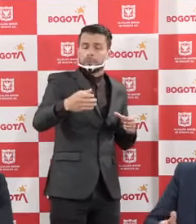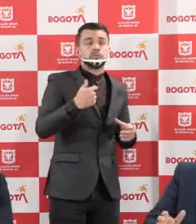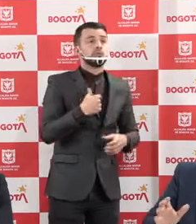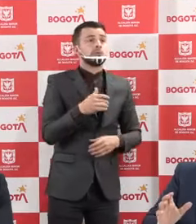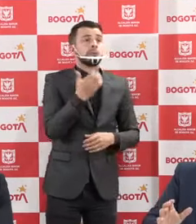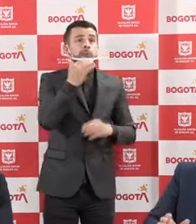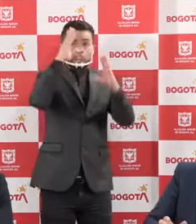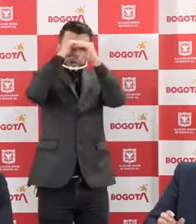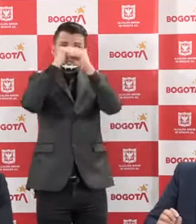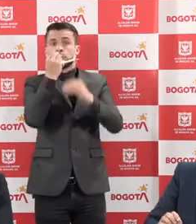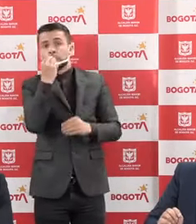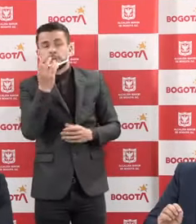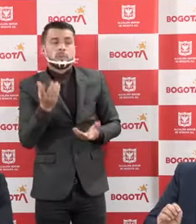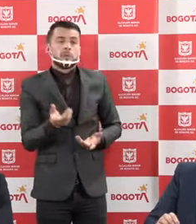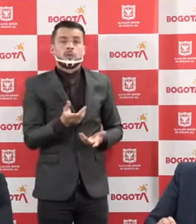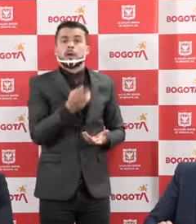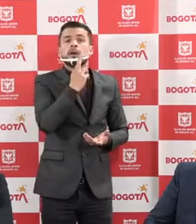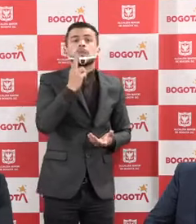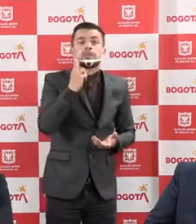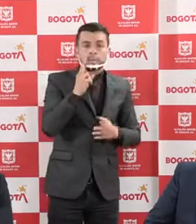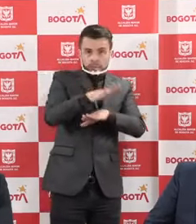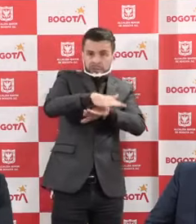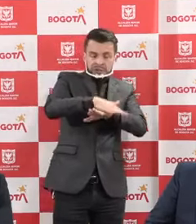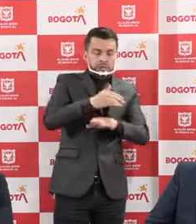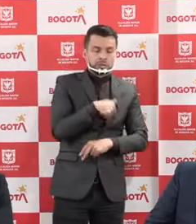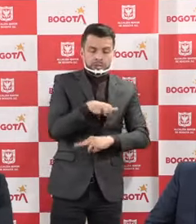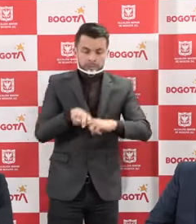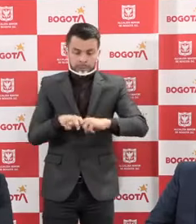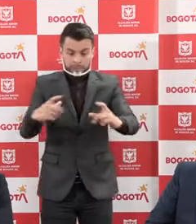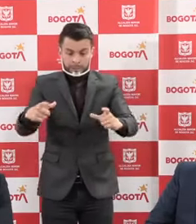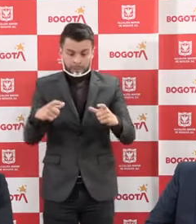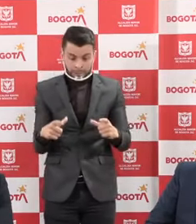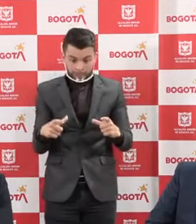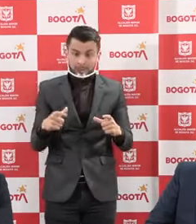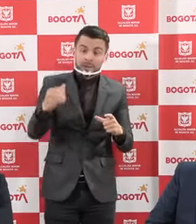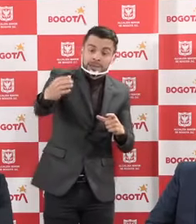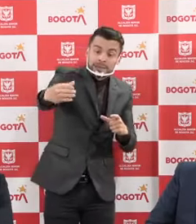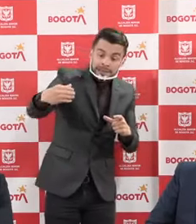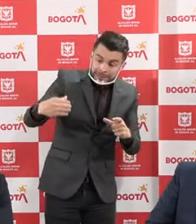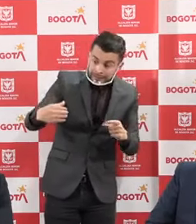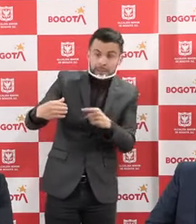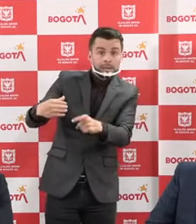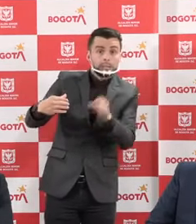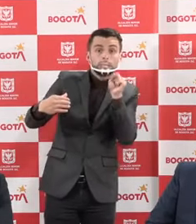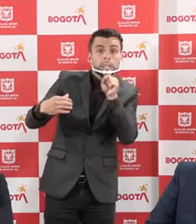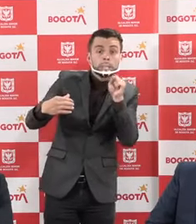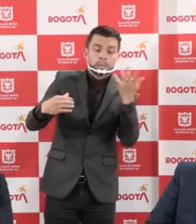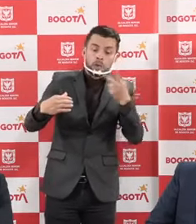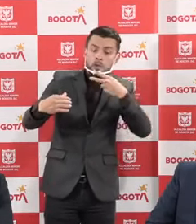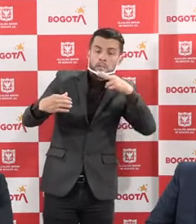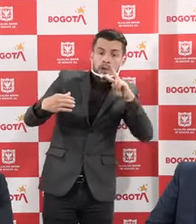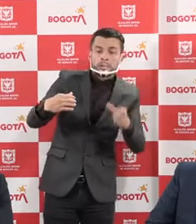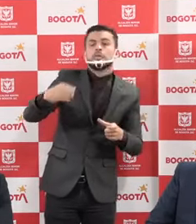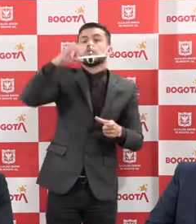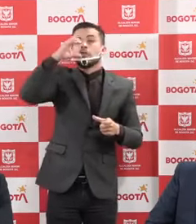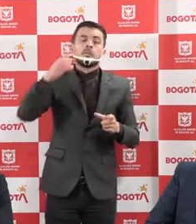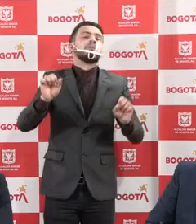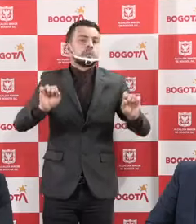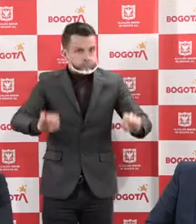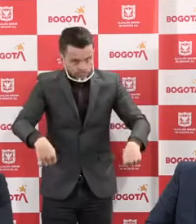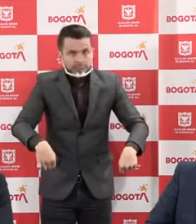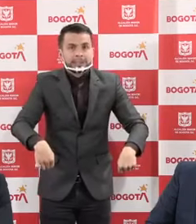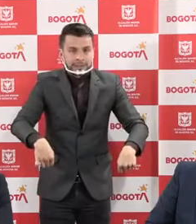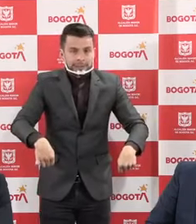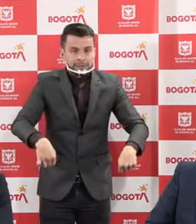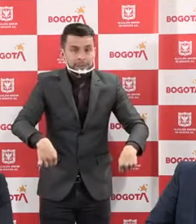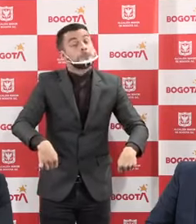de vino estará permitido ese consumo de manera exclusiva para este sector de los locales gastronómicos la